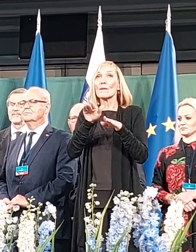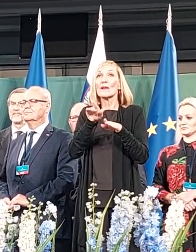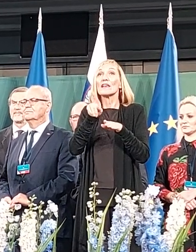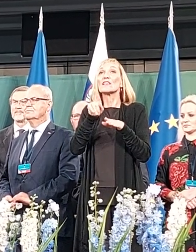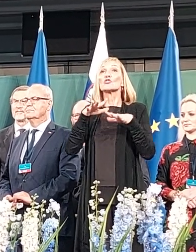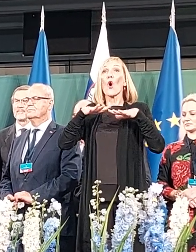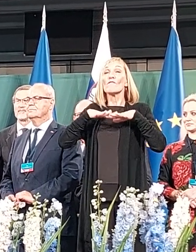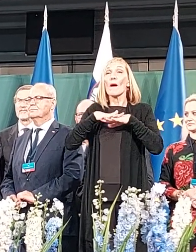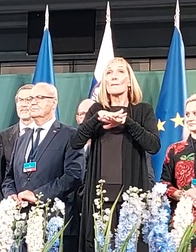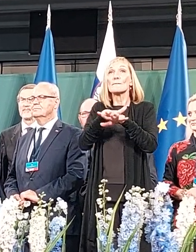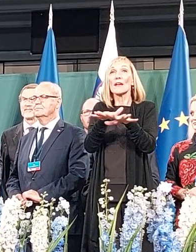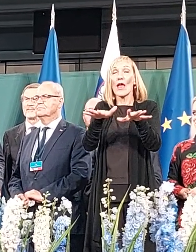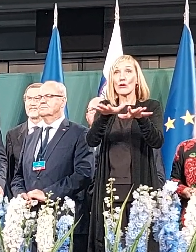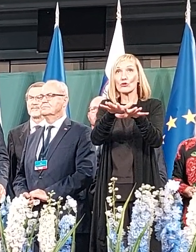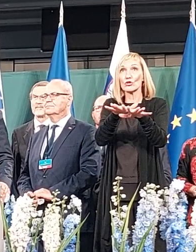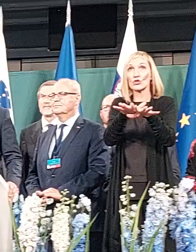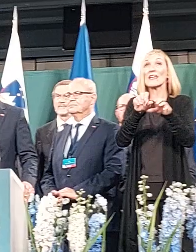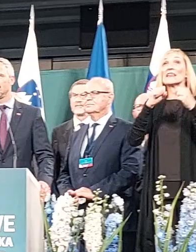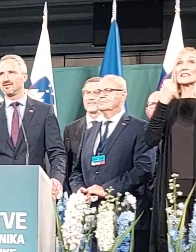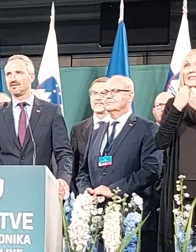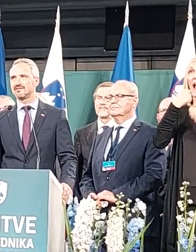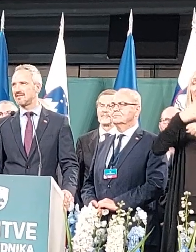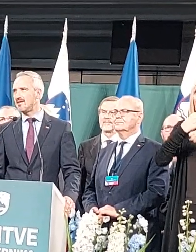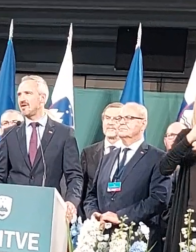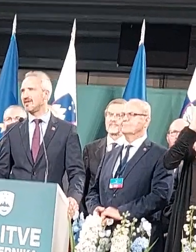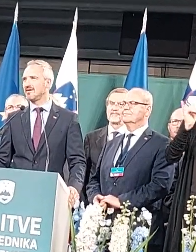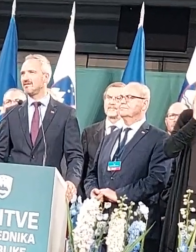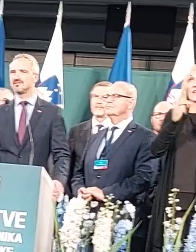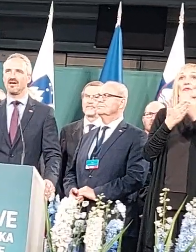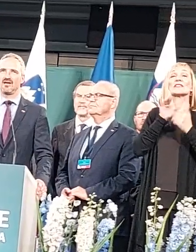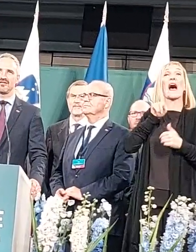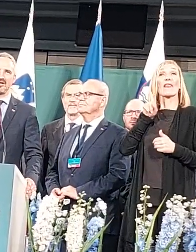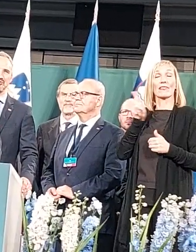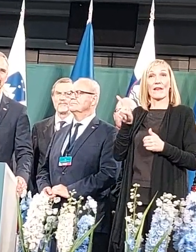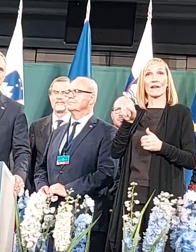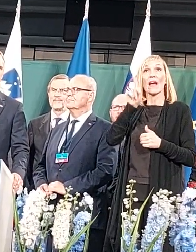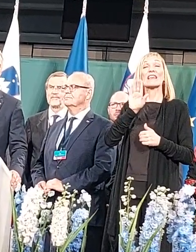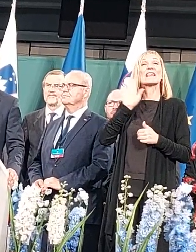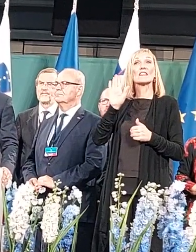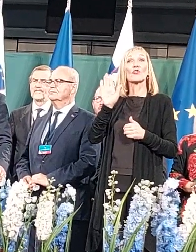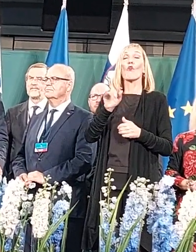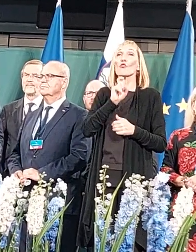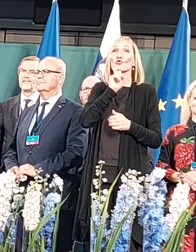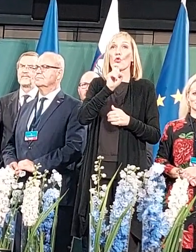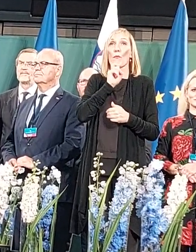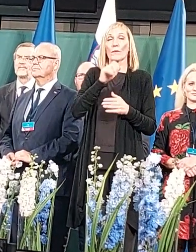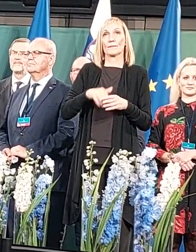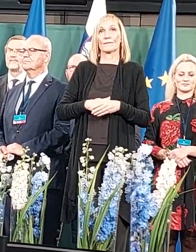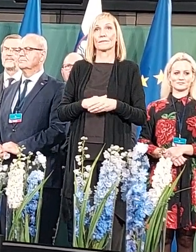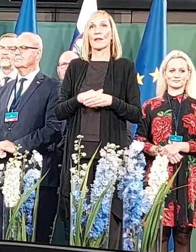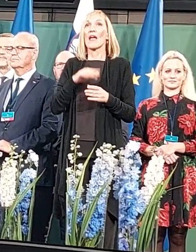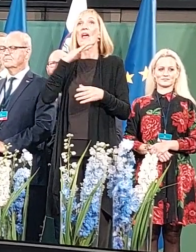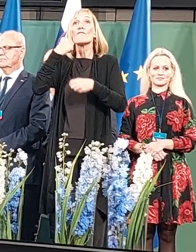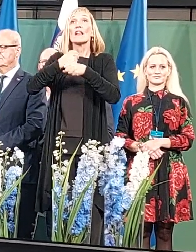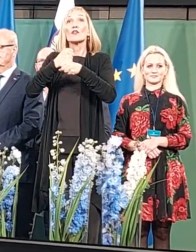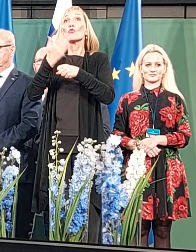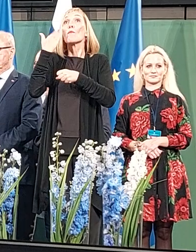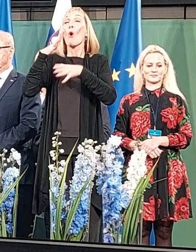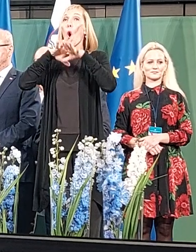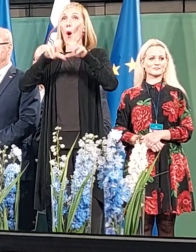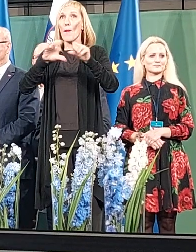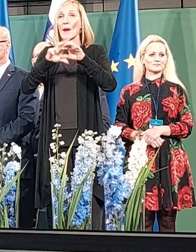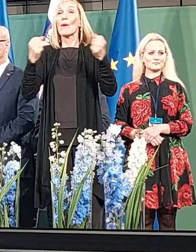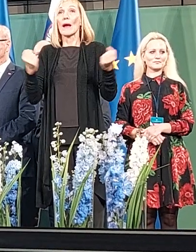strankine mreže na terenu delali zame in za našo zgodbo. Veliko delo smo